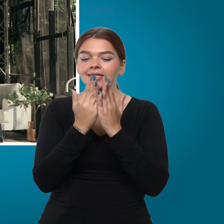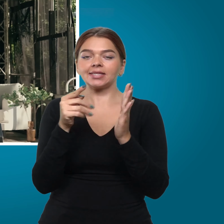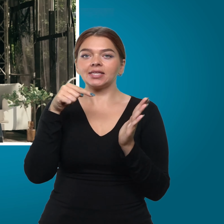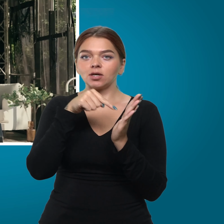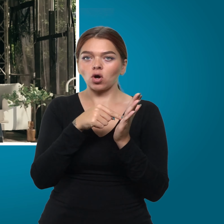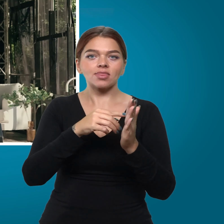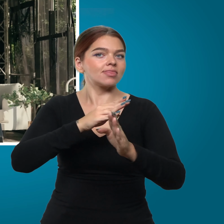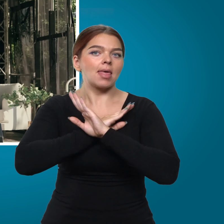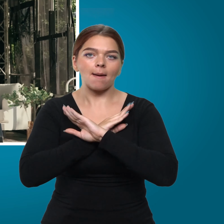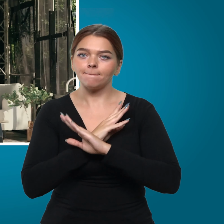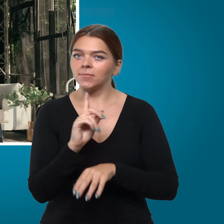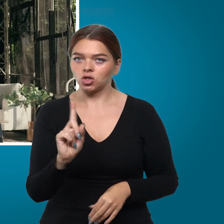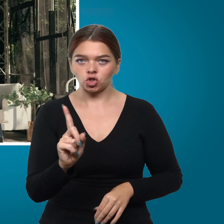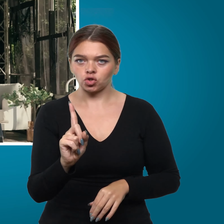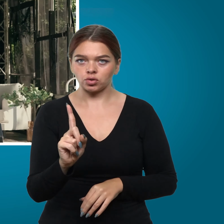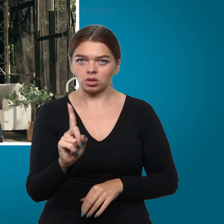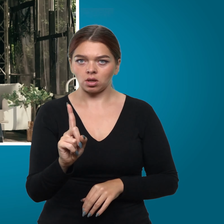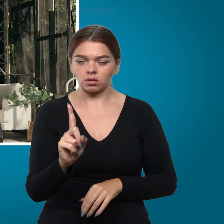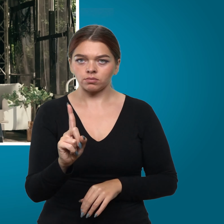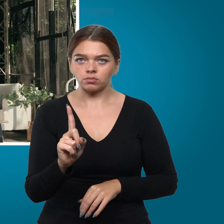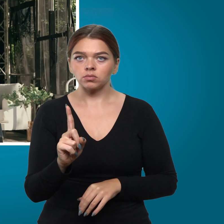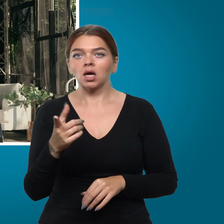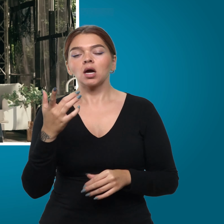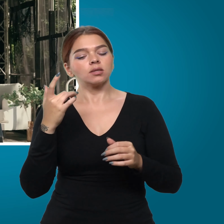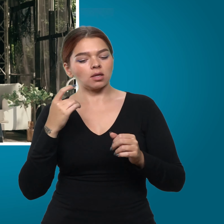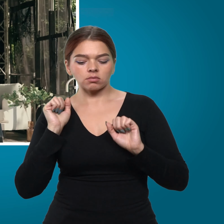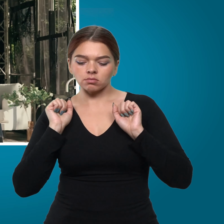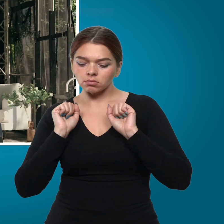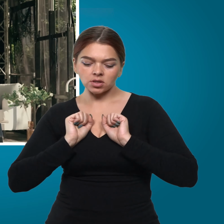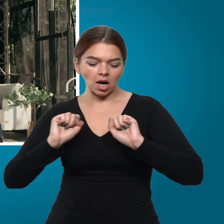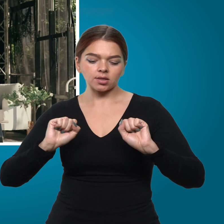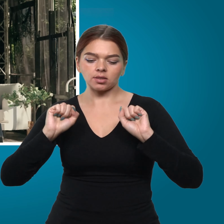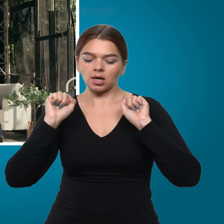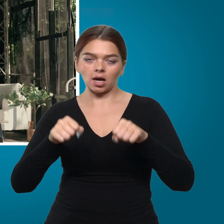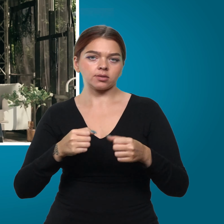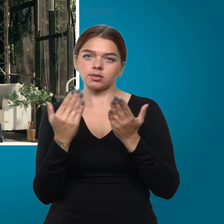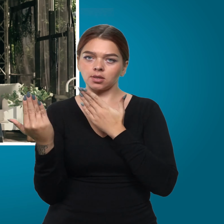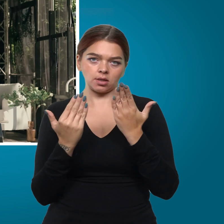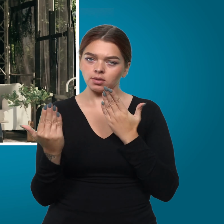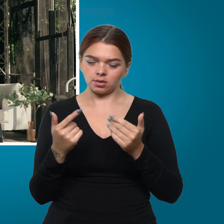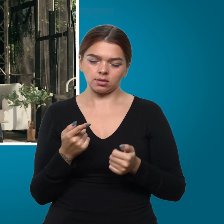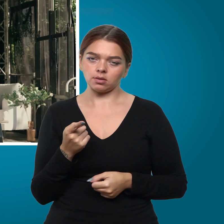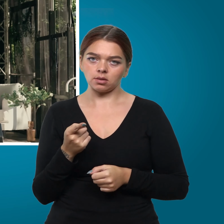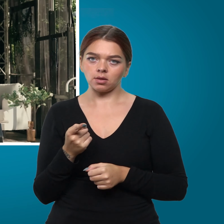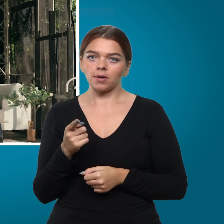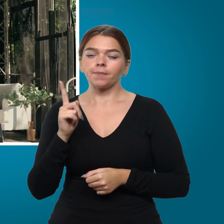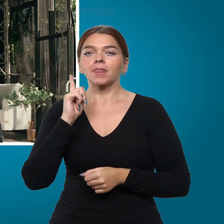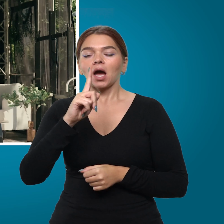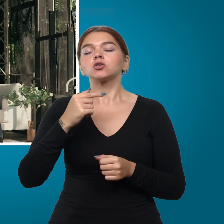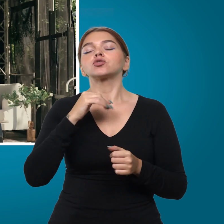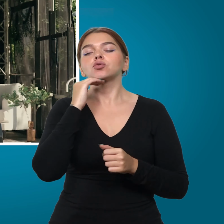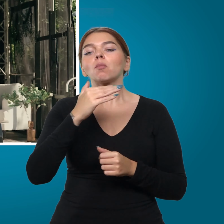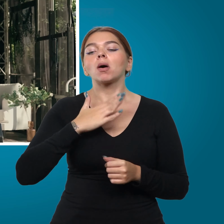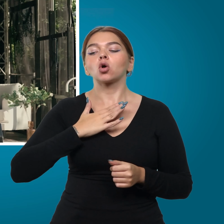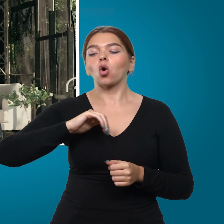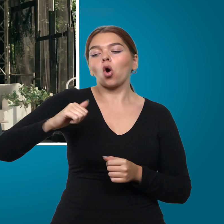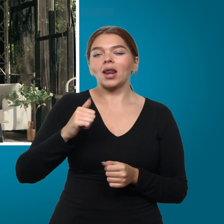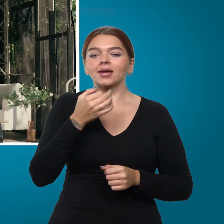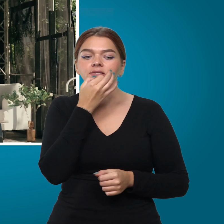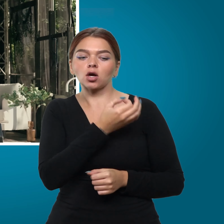pasaulio dalimi. Tai, bet jūs vis dėlto matote tame pozityvumą, ar ne? Tai be abejo, tai nėra nei vieno žodžio, kad jinai mirė.